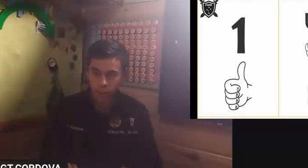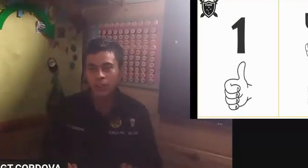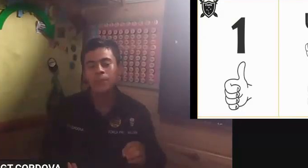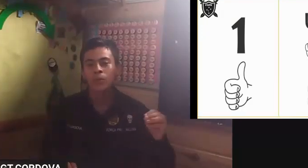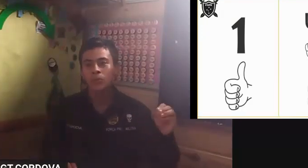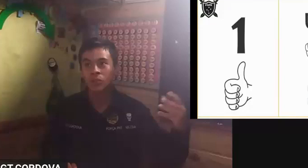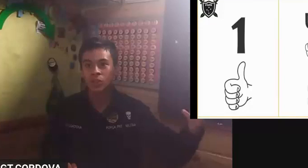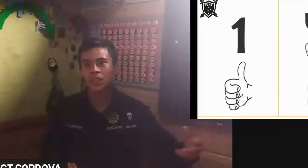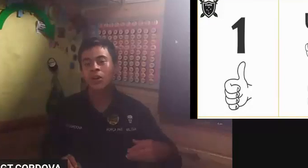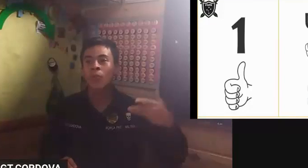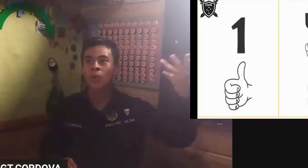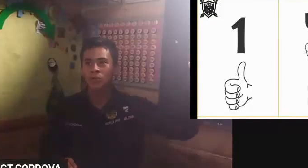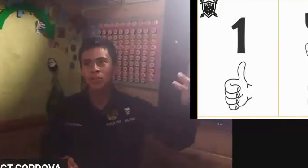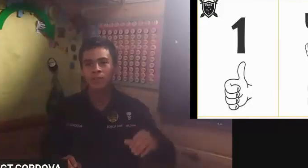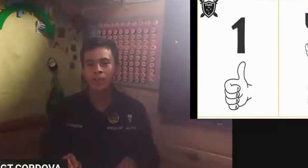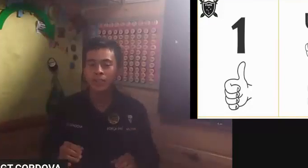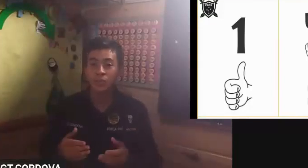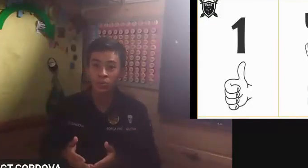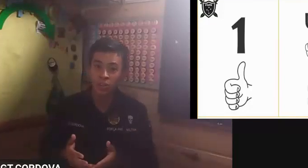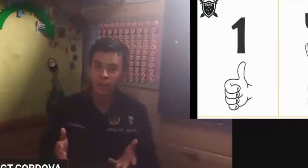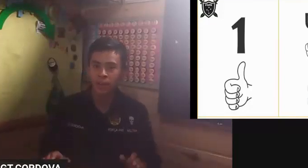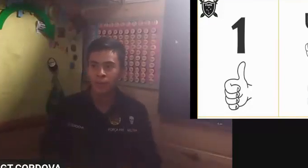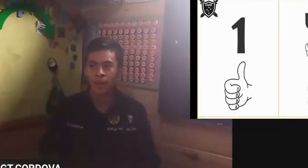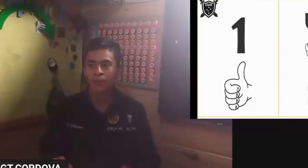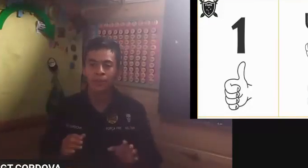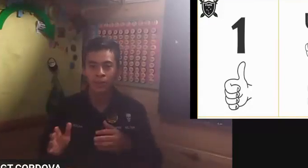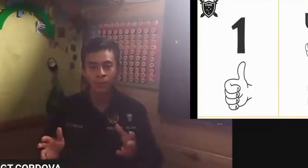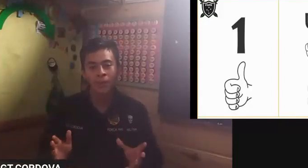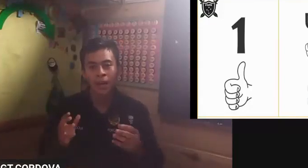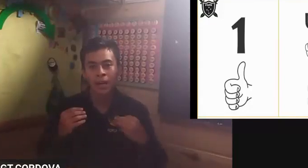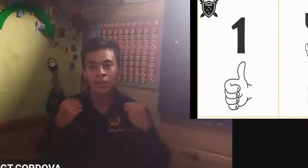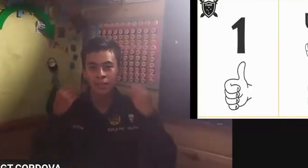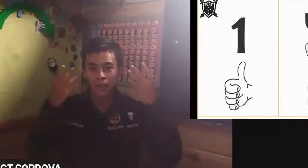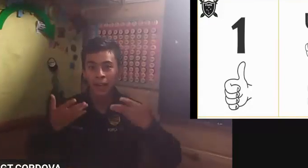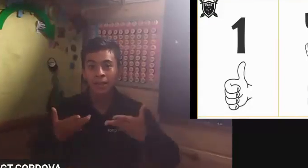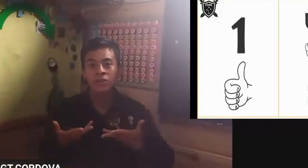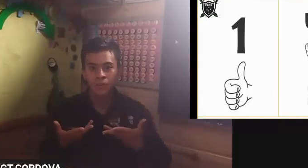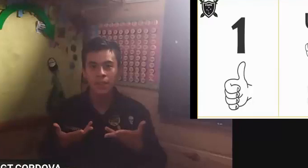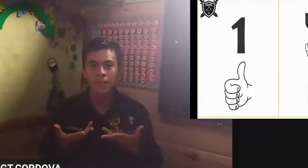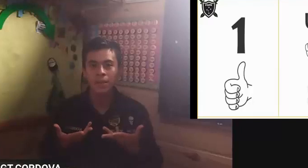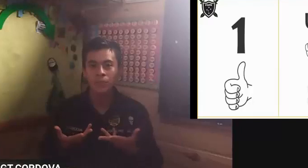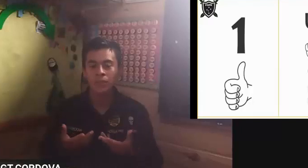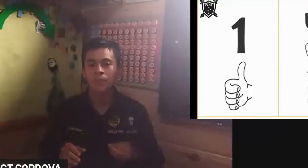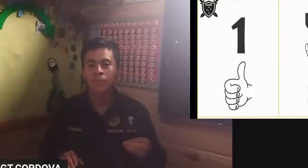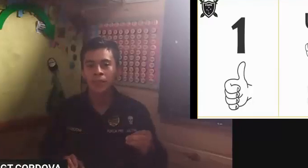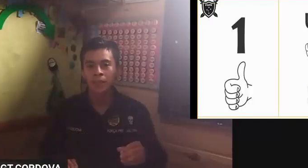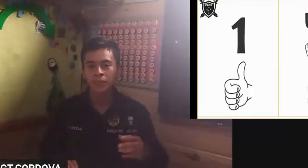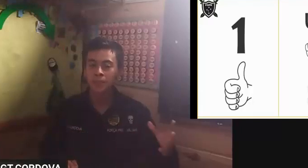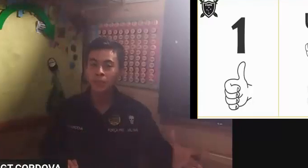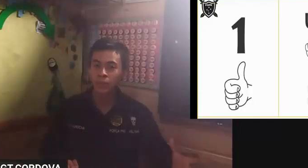dia, ou bom dia feliz, ou bom dia bravo. Então, a nossa cara diferencia muito. Então, sempre quando